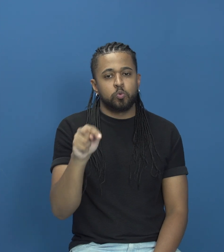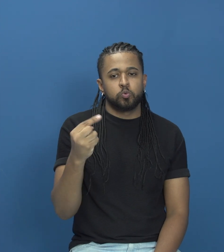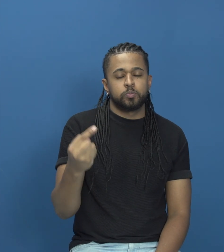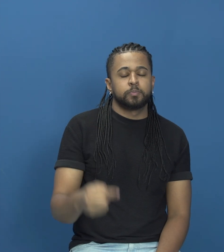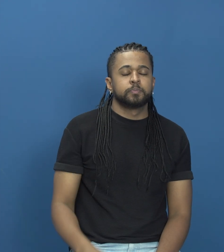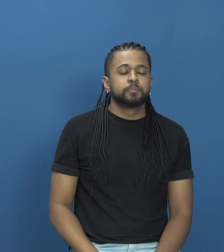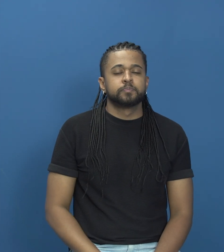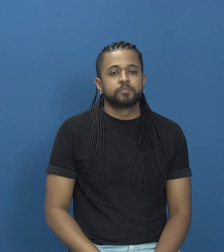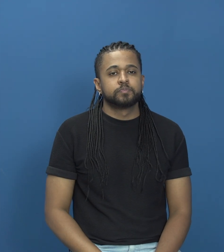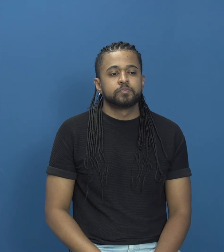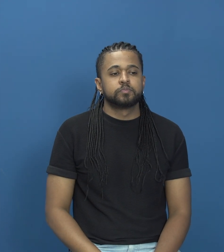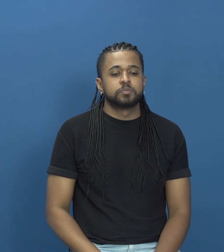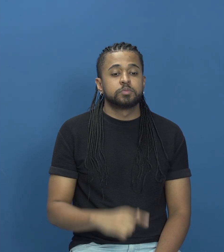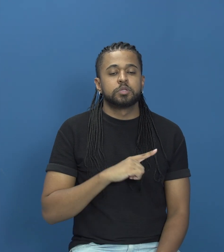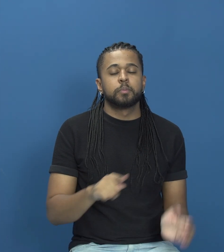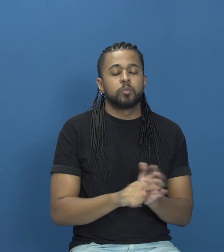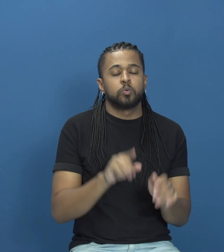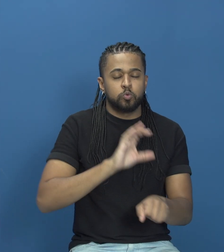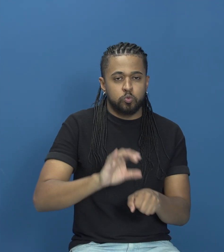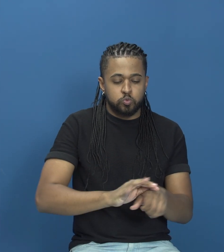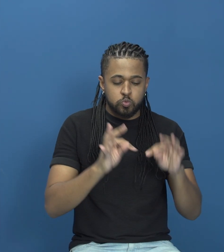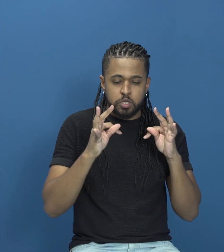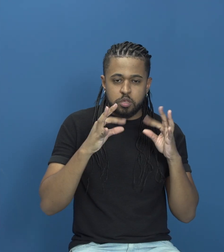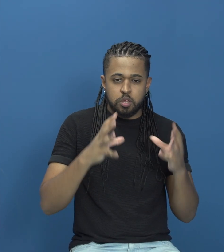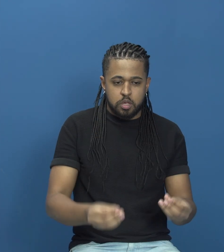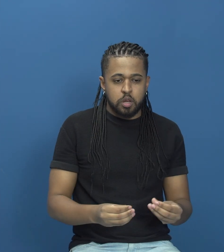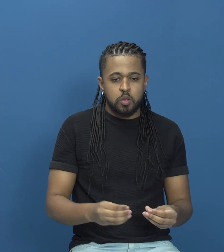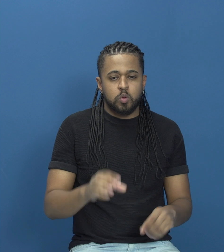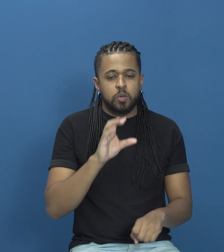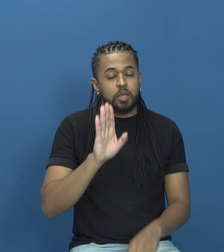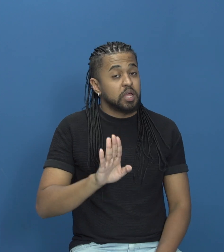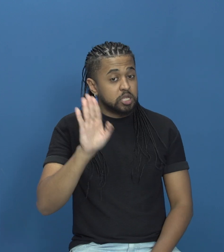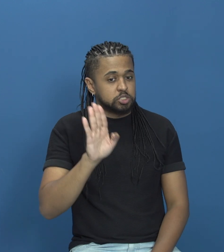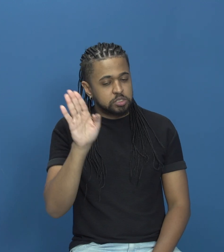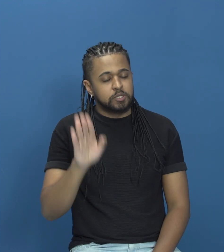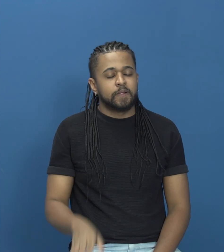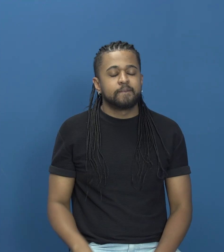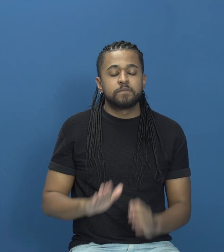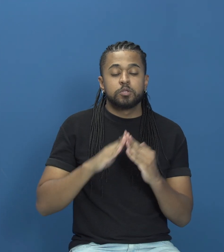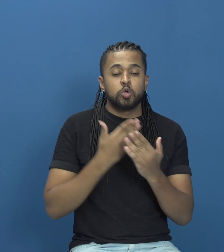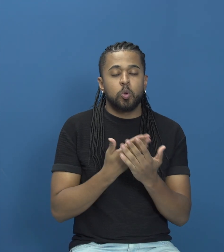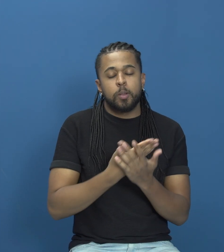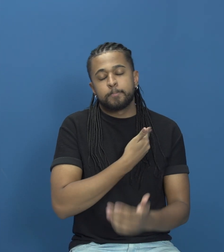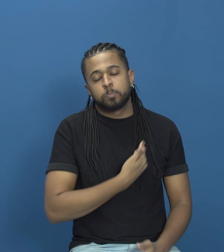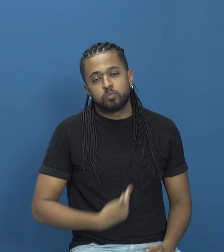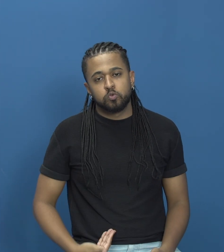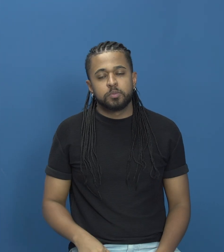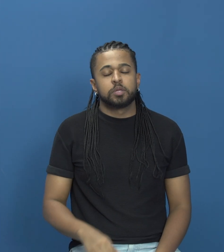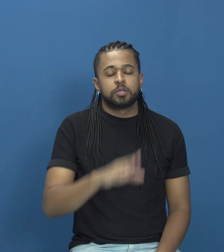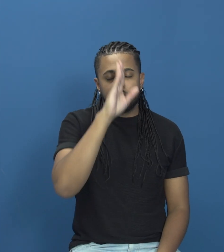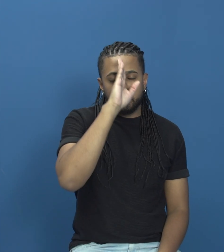11.10.1.1. A condição do curso integral do candidato da candidata em escola pública e